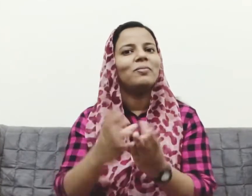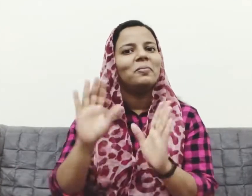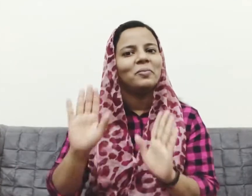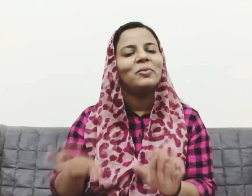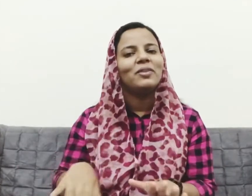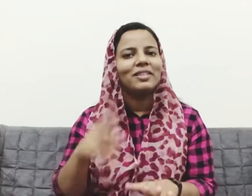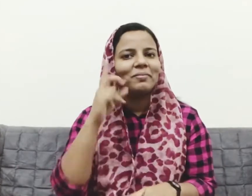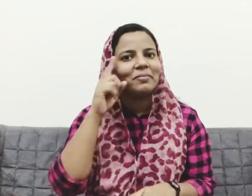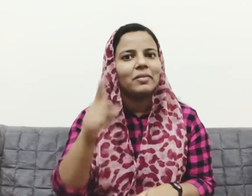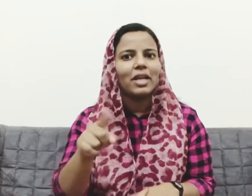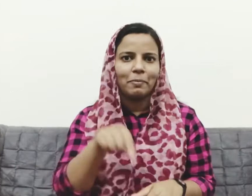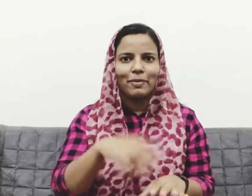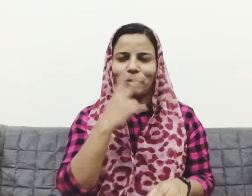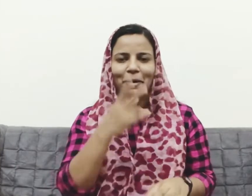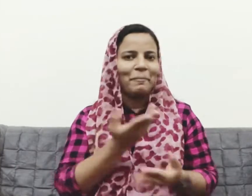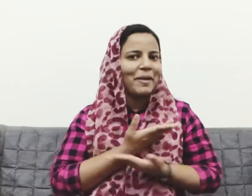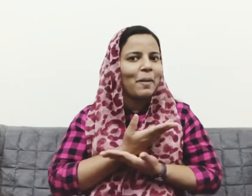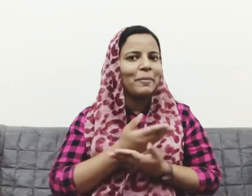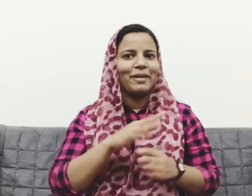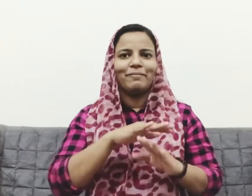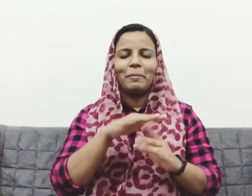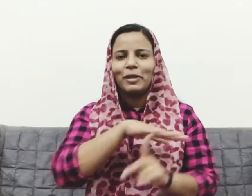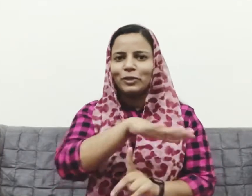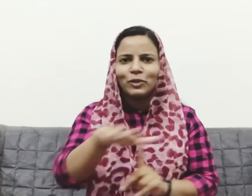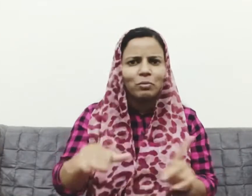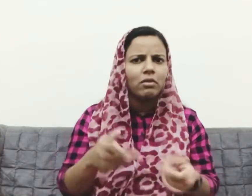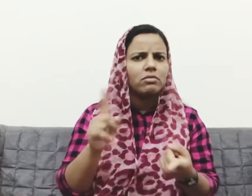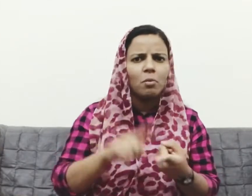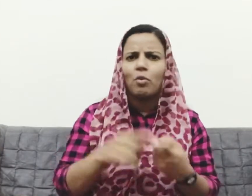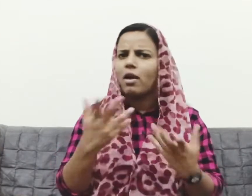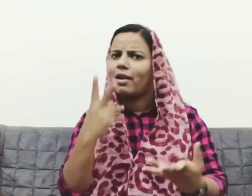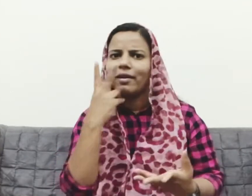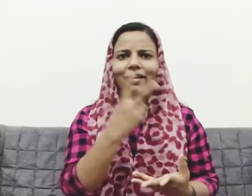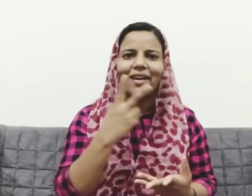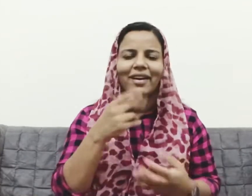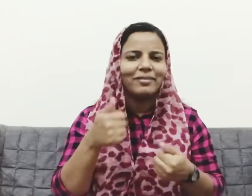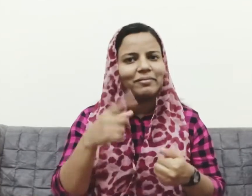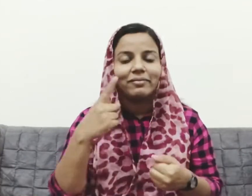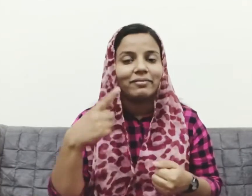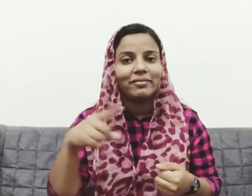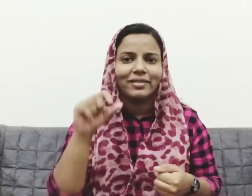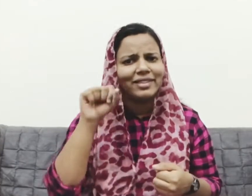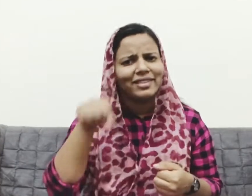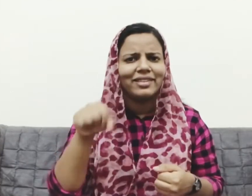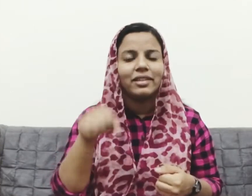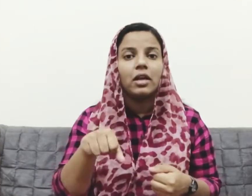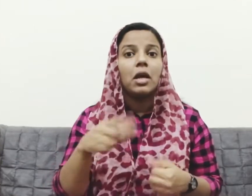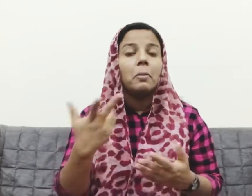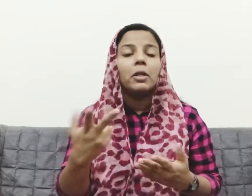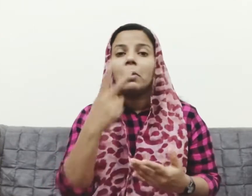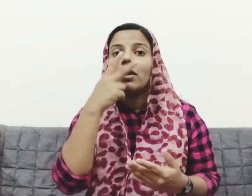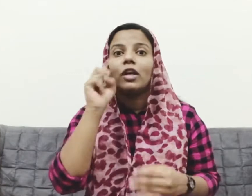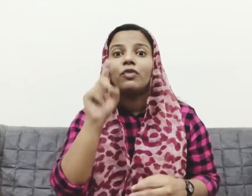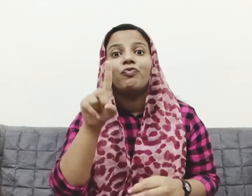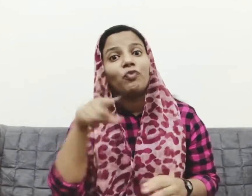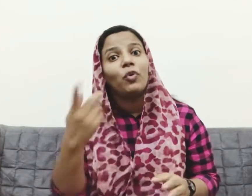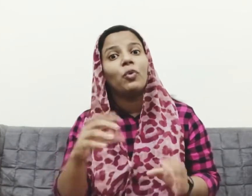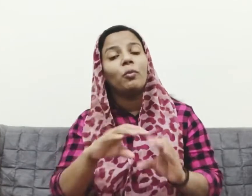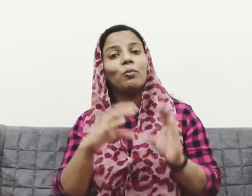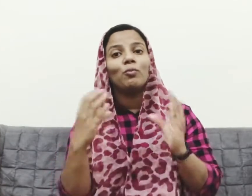കാണുന്ന ലോകത്തിൽ നമ്മുടെ പ്രിയപ്പെട്ടവരെയൊക്കെ നമുക്ക് കാണാൻ കഴിയുന്നു, നമ്മുടെ ചുറ്റുപാടുകളിൽ നടക്കുന്നത് നമുക്ക് കാണാൻ കഴിയുന്നു. എന്നാൽ കാണാത്ത അൺസീൻ വേൾഡ്, അതെന്ന് പറഞ്ഞാൽ അവിടെ